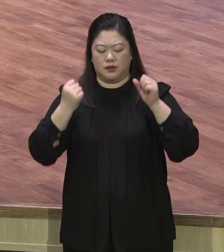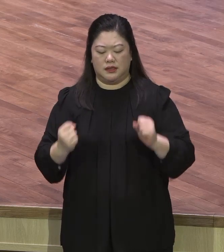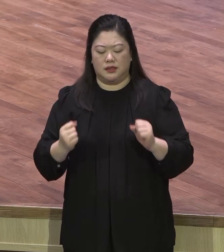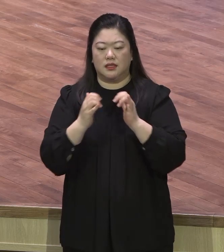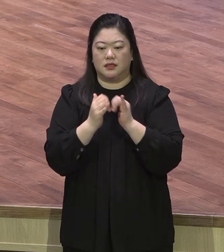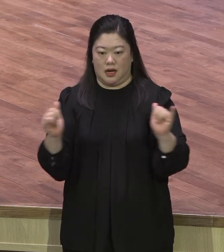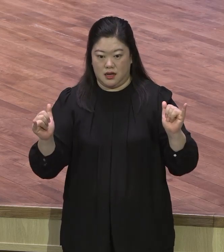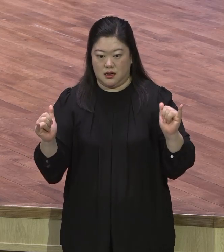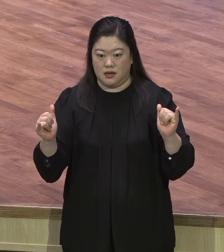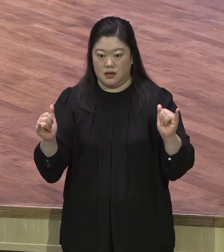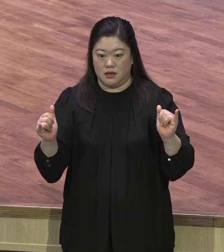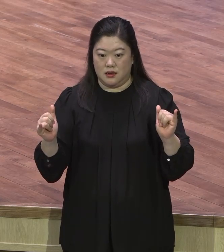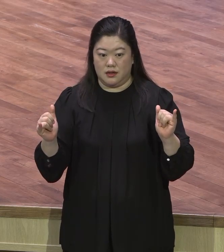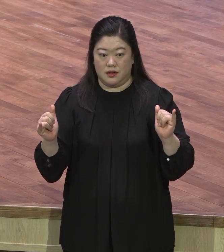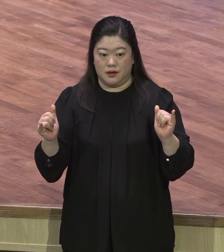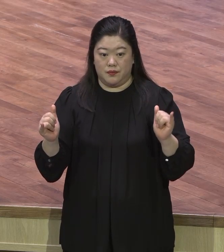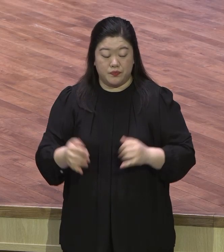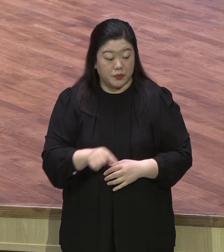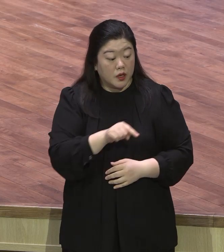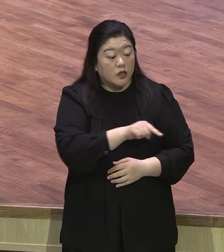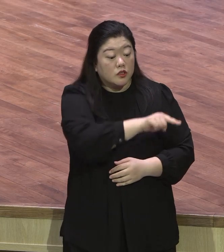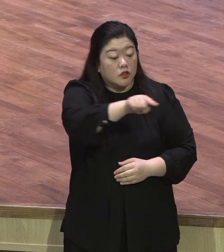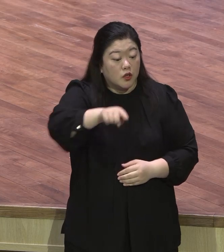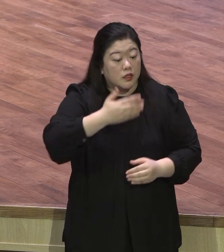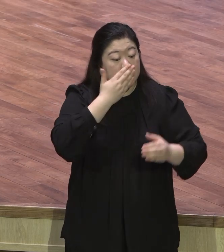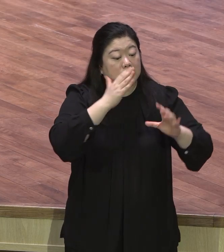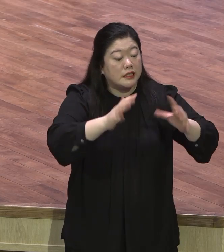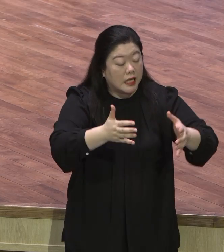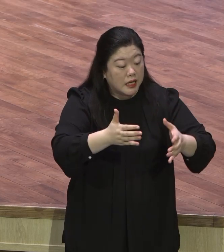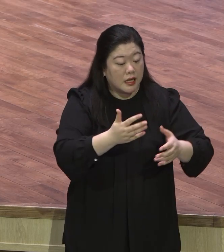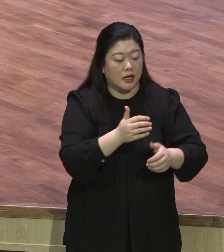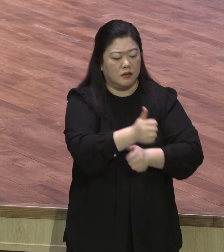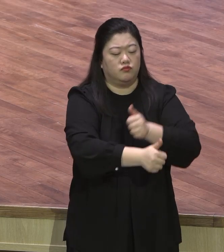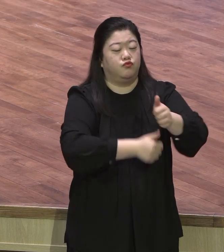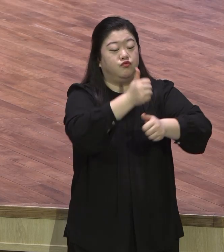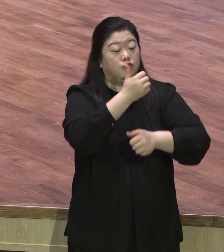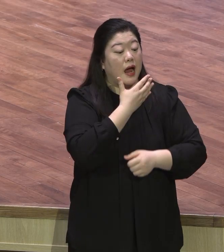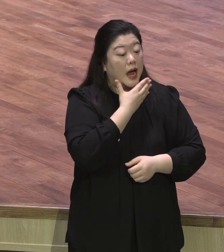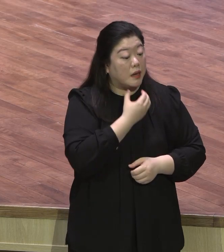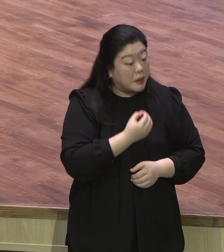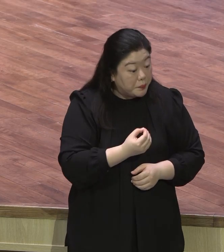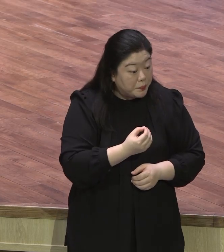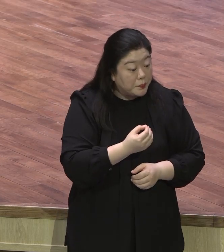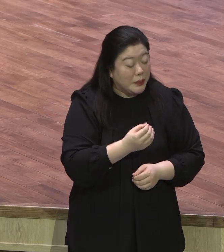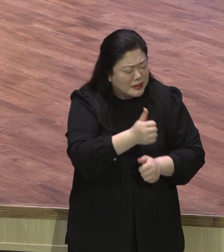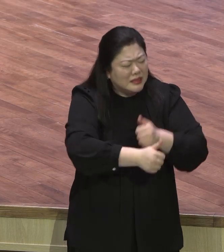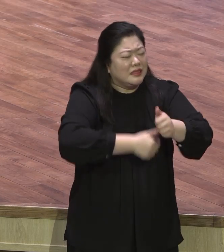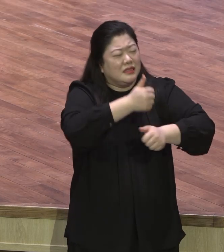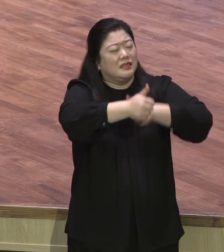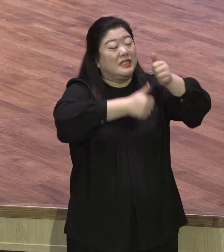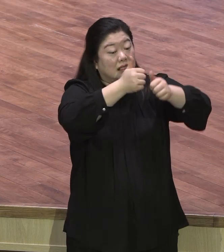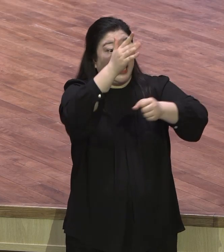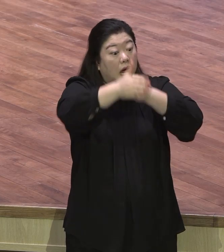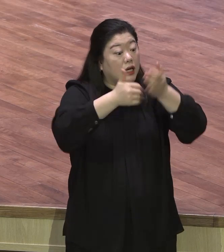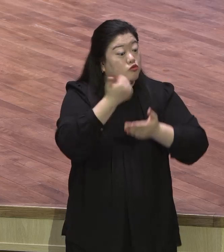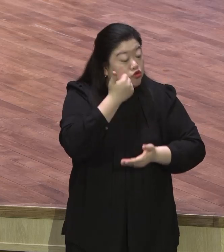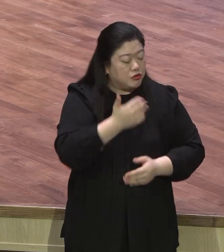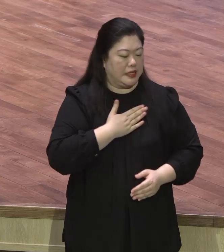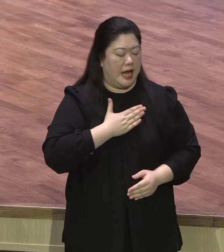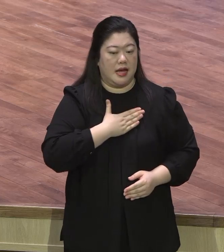나는 너의 조상 하나님 여호와니라. 이는 나의 영원한 이름이여 대대로